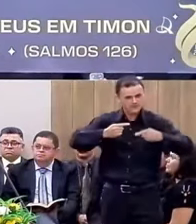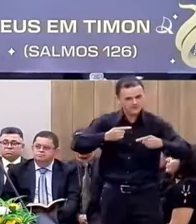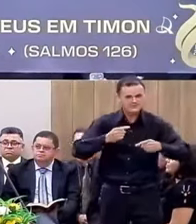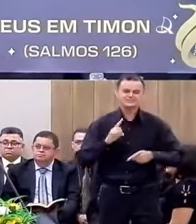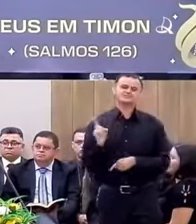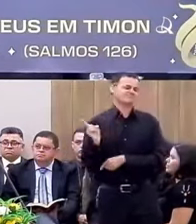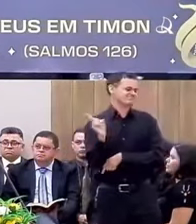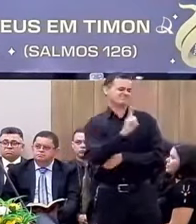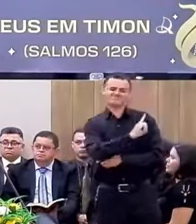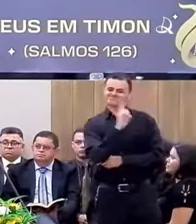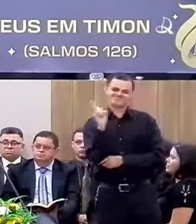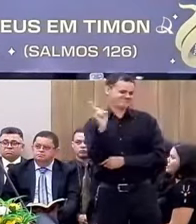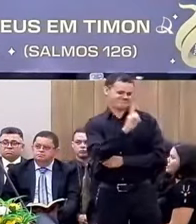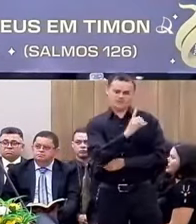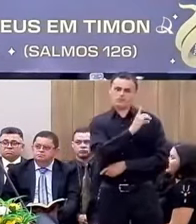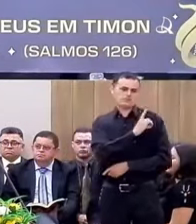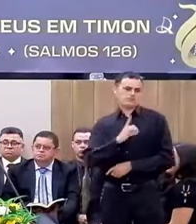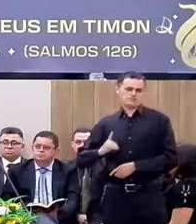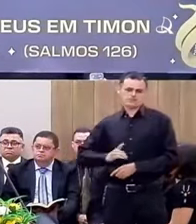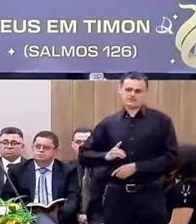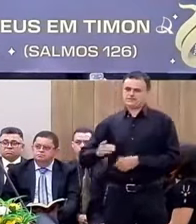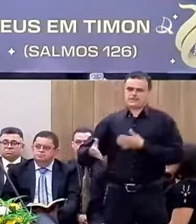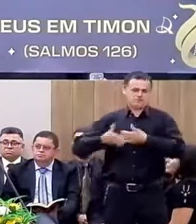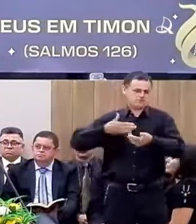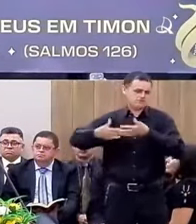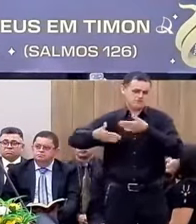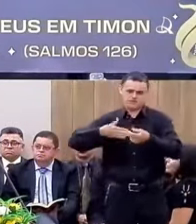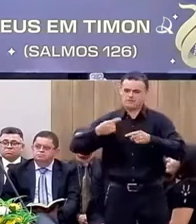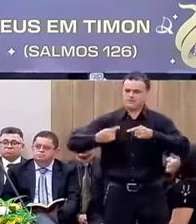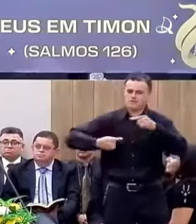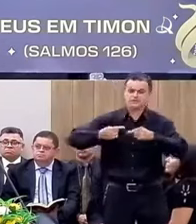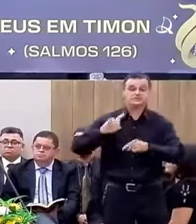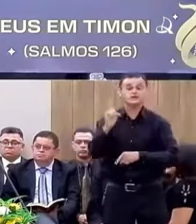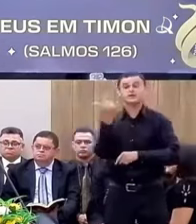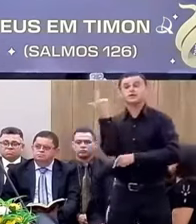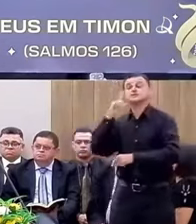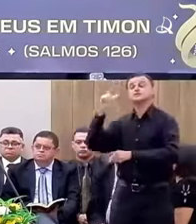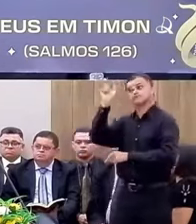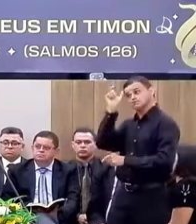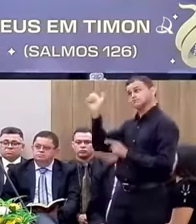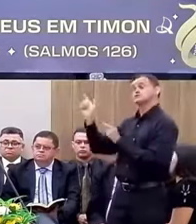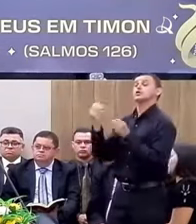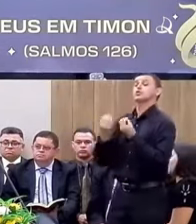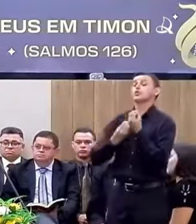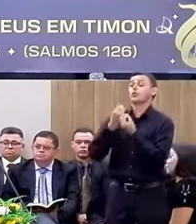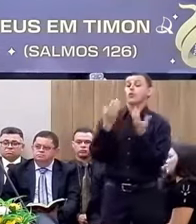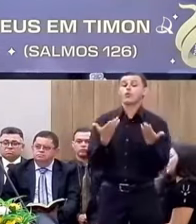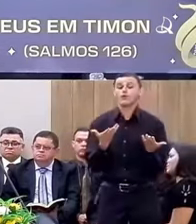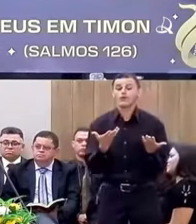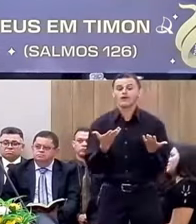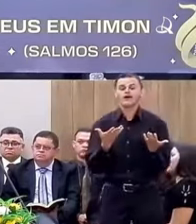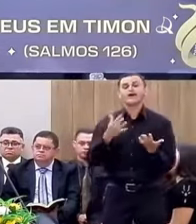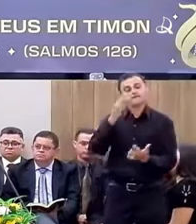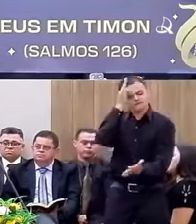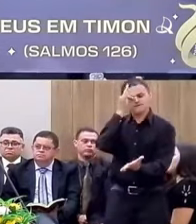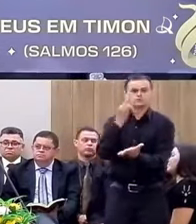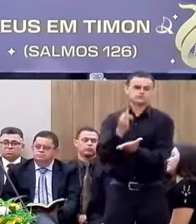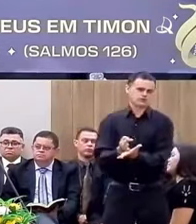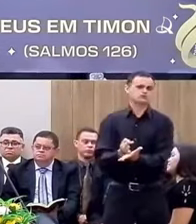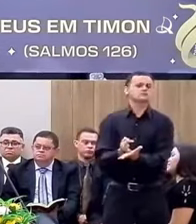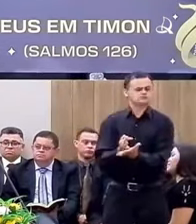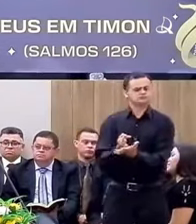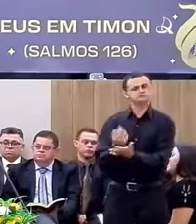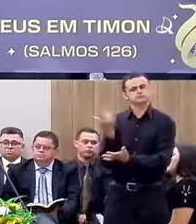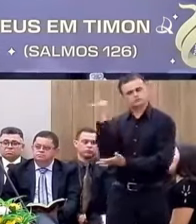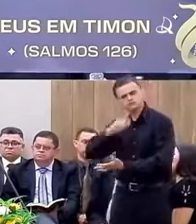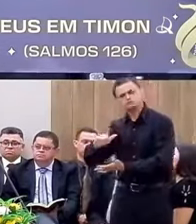vence Satanás com poder de deputado, com poder de senado. Ela vence Satanás e o pecado é pela fé.